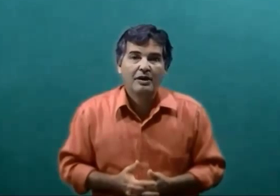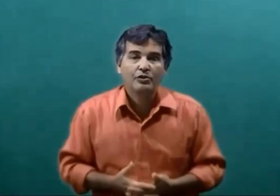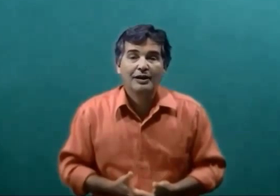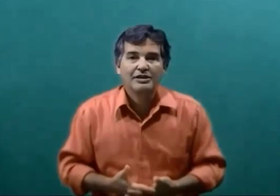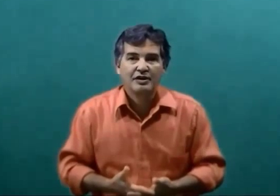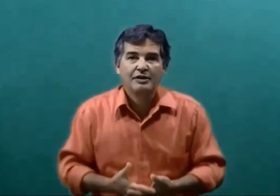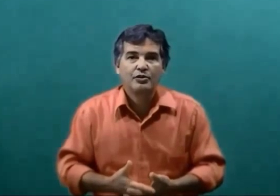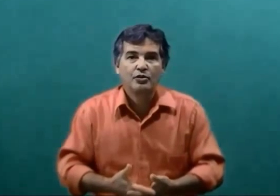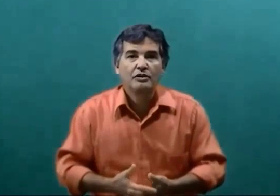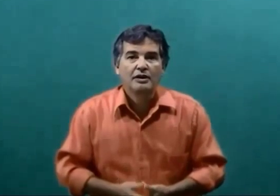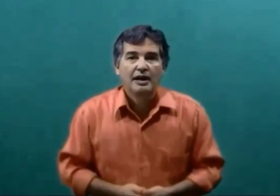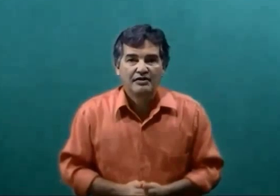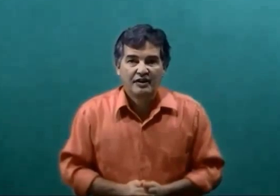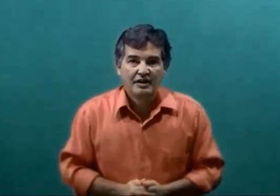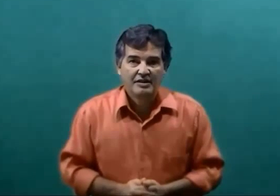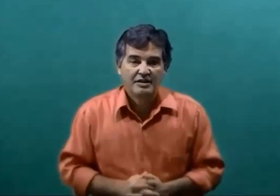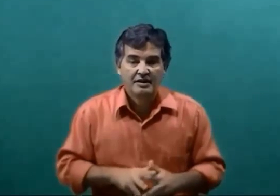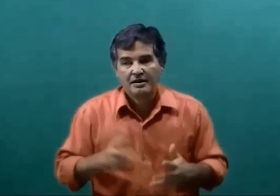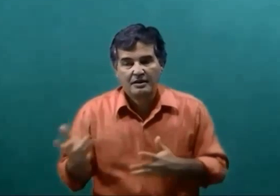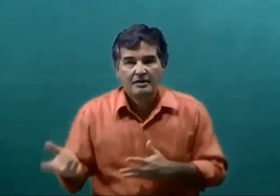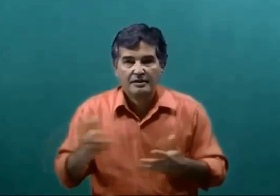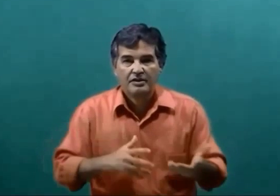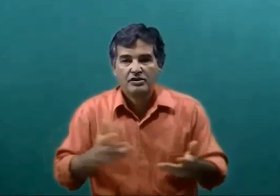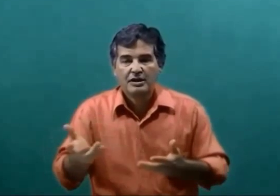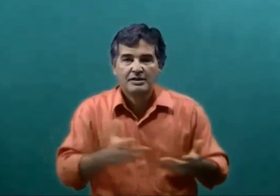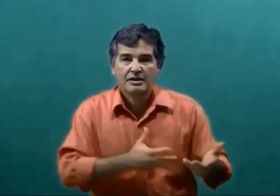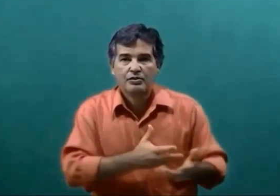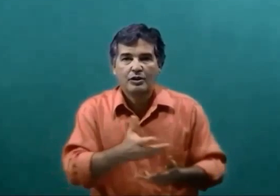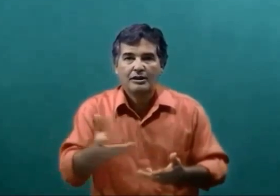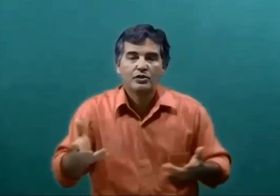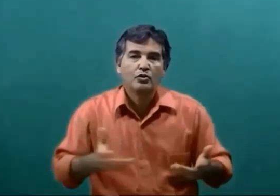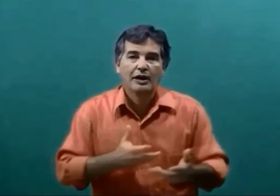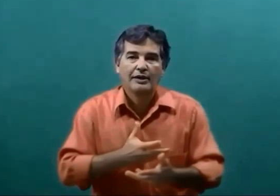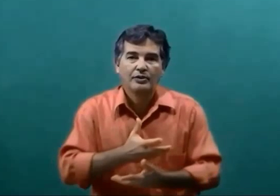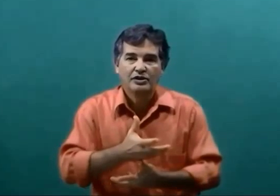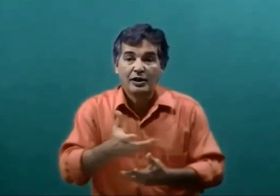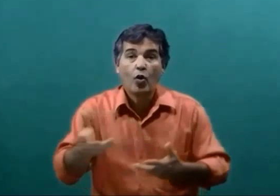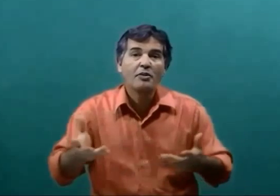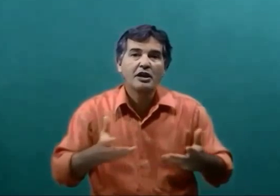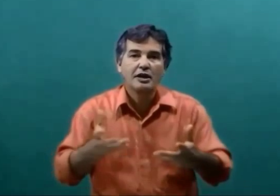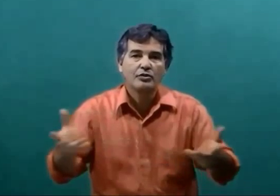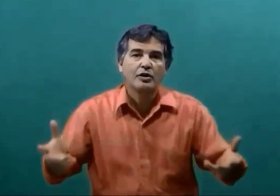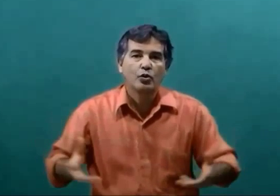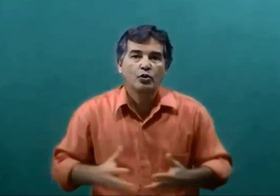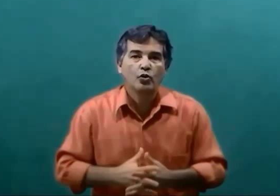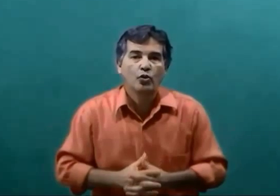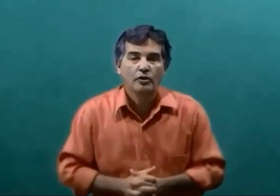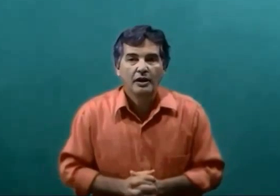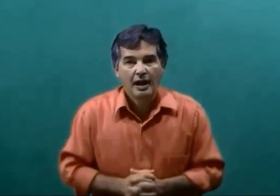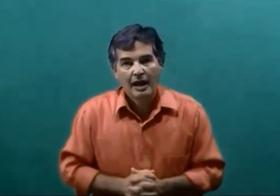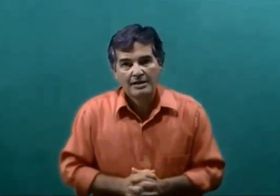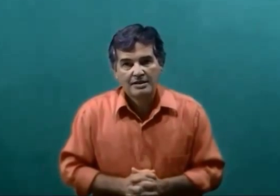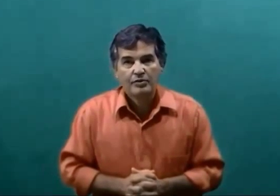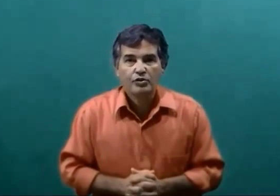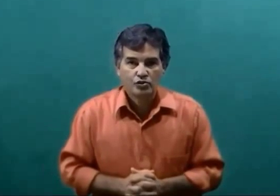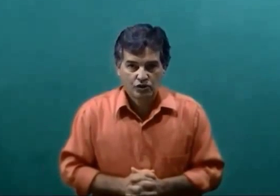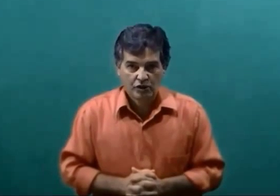animal, do classificador em referência que está sendo articulado, que está combinando de acordo com a ação e o